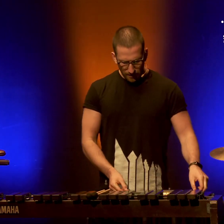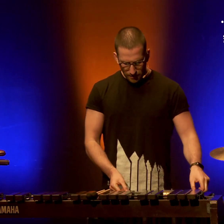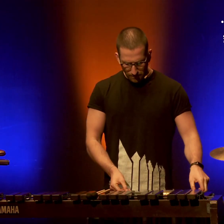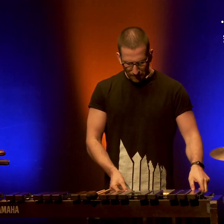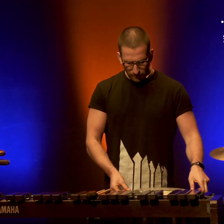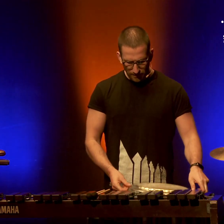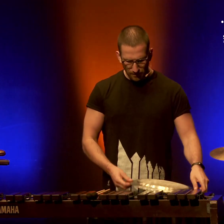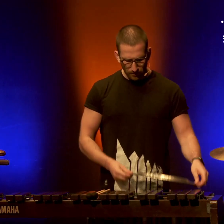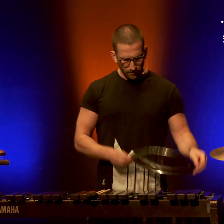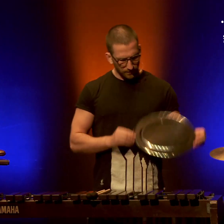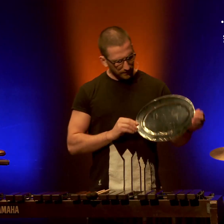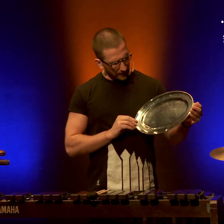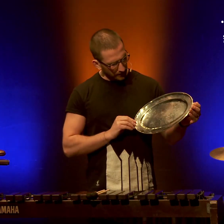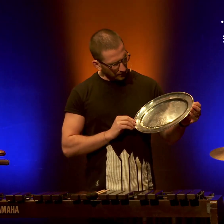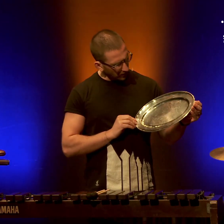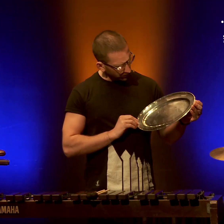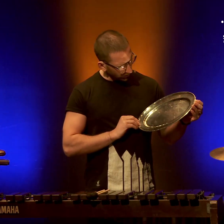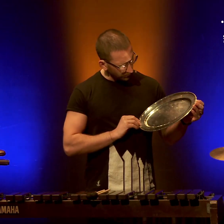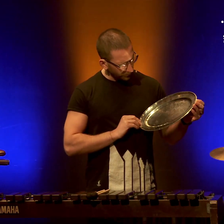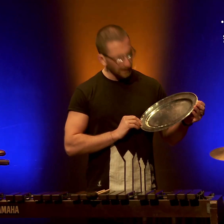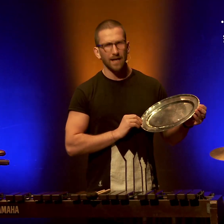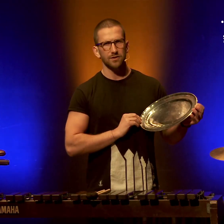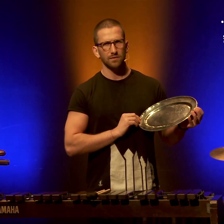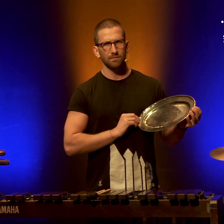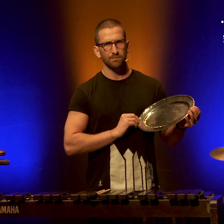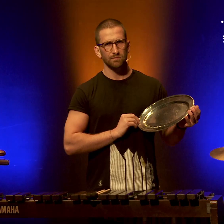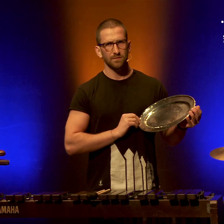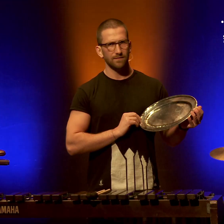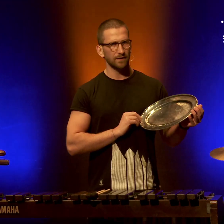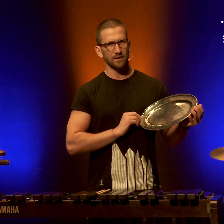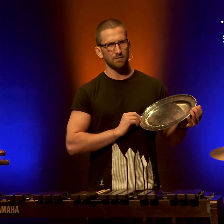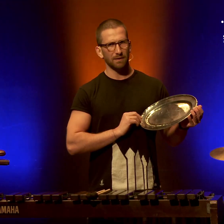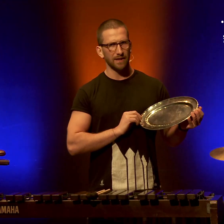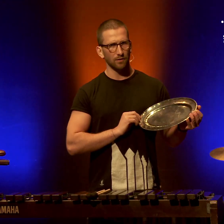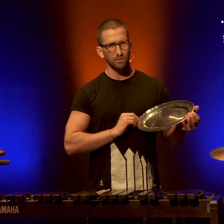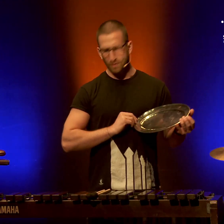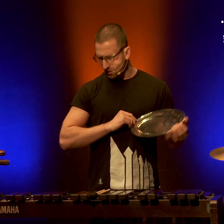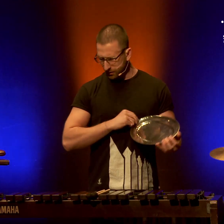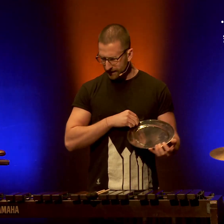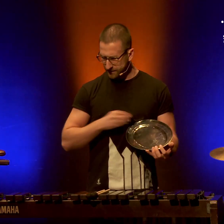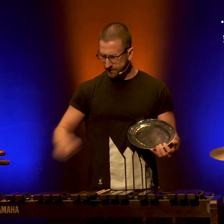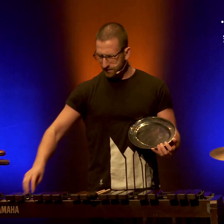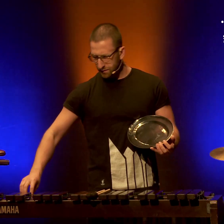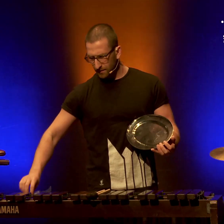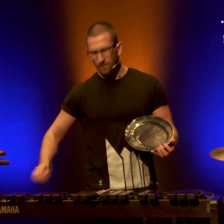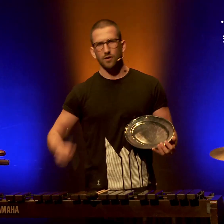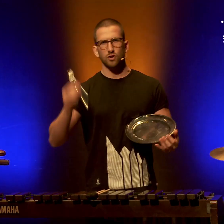składa, że mam tu ze sobą taki oto talerz, zwany też paterą,